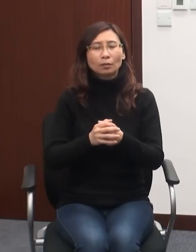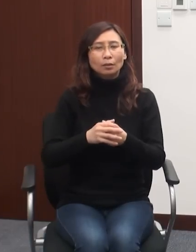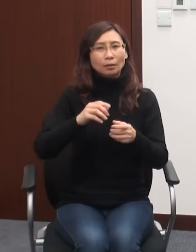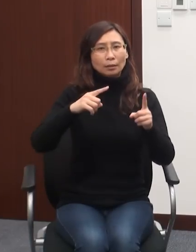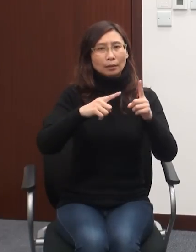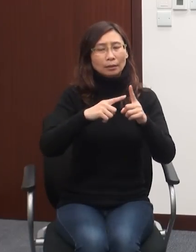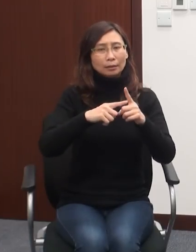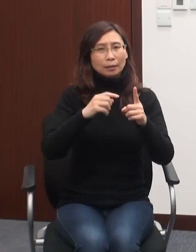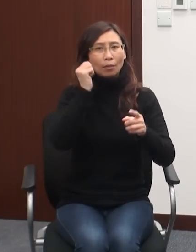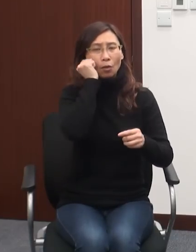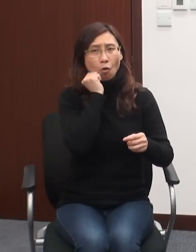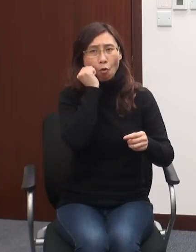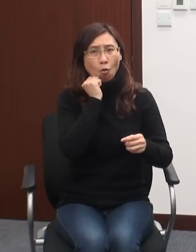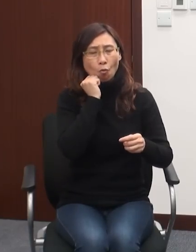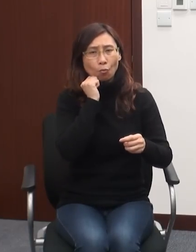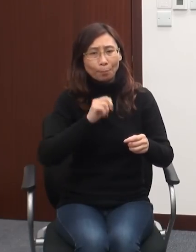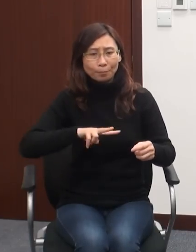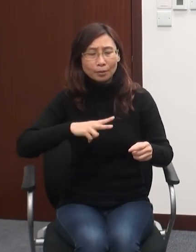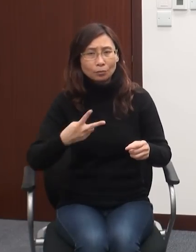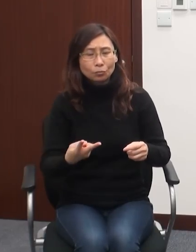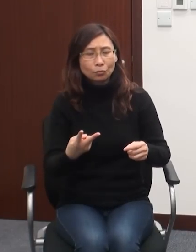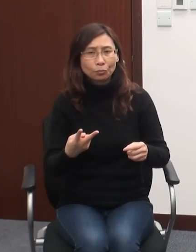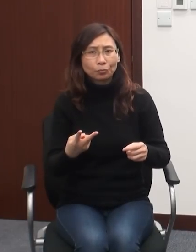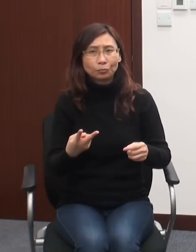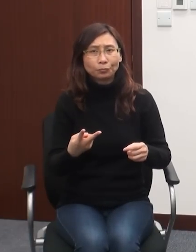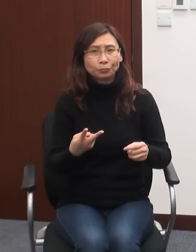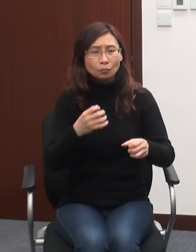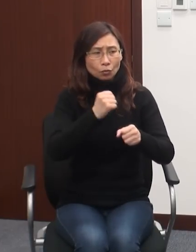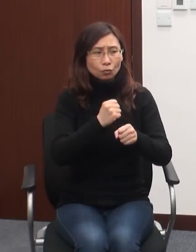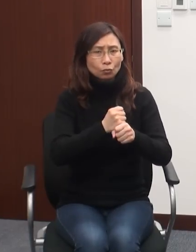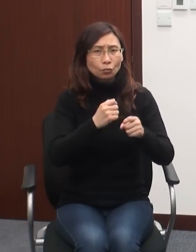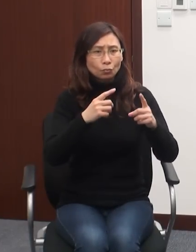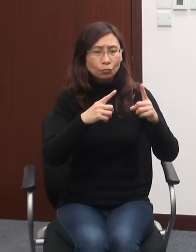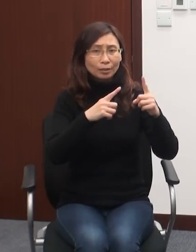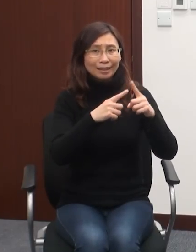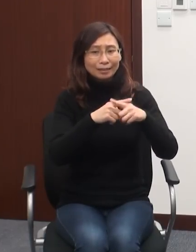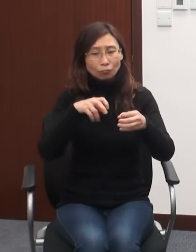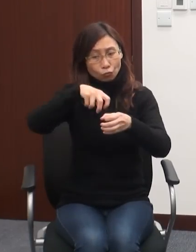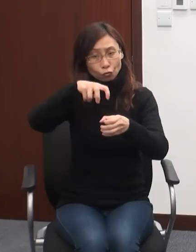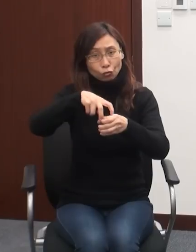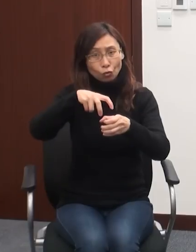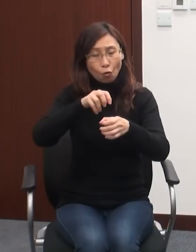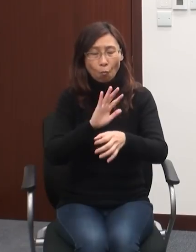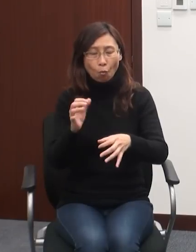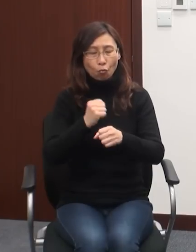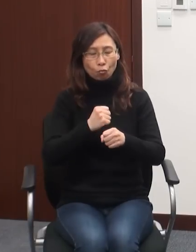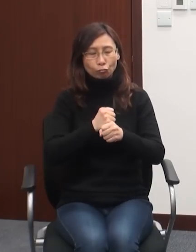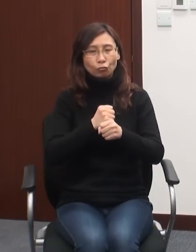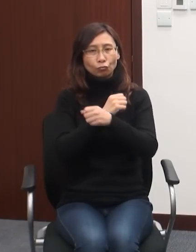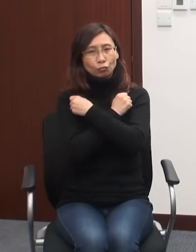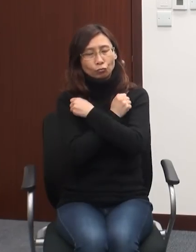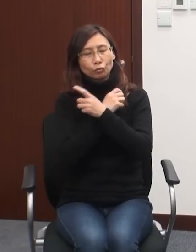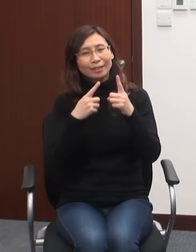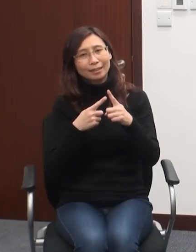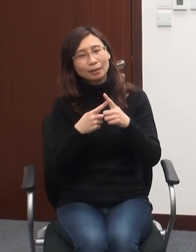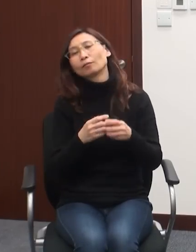到呢個做嘢嘅人養唔做嘢嘅人， 加税人哋少，